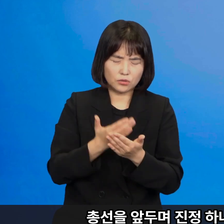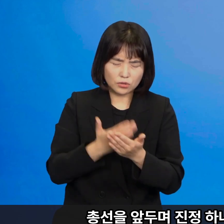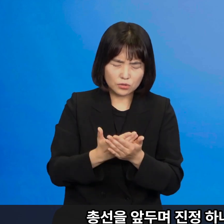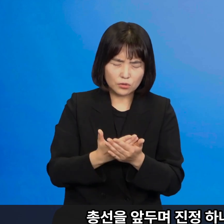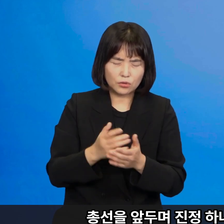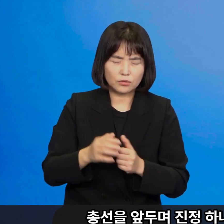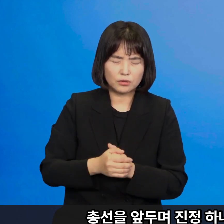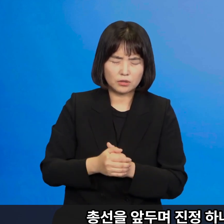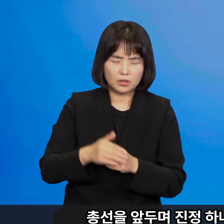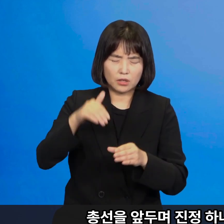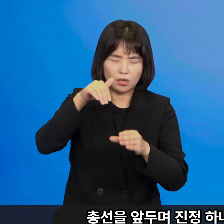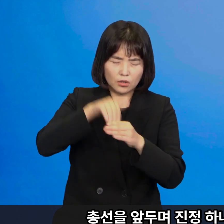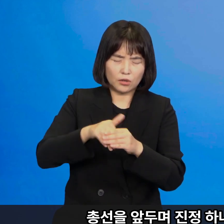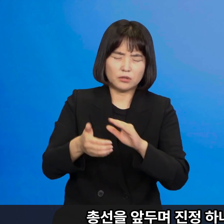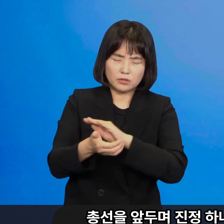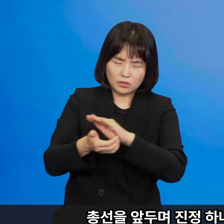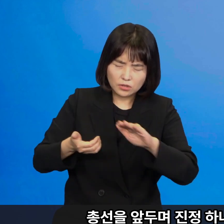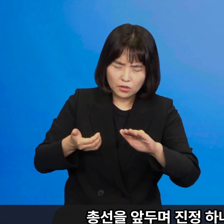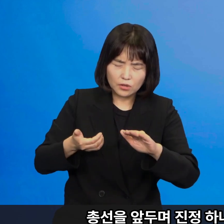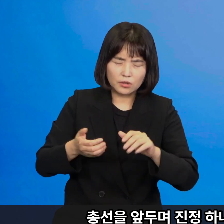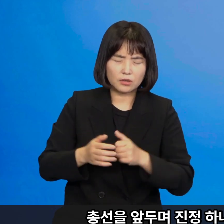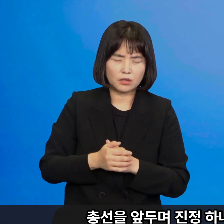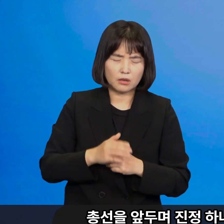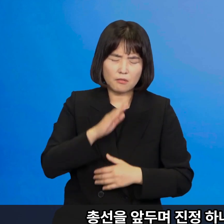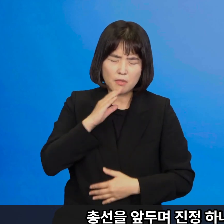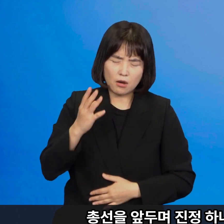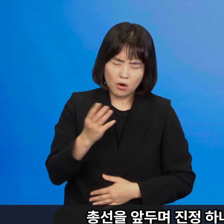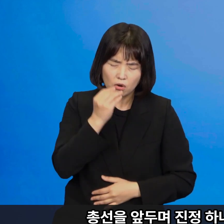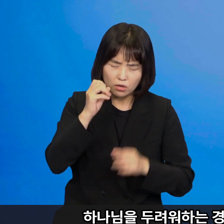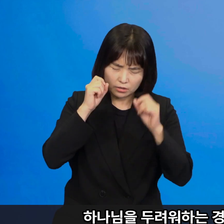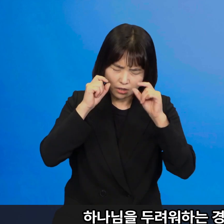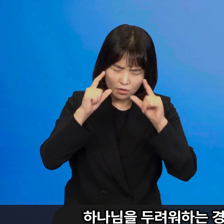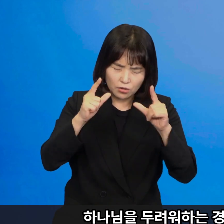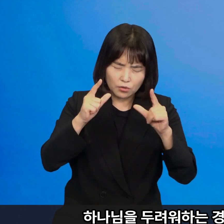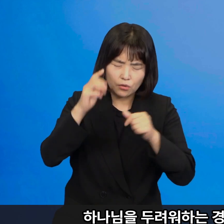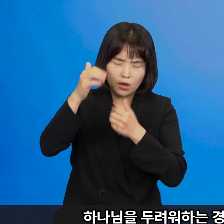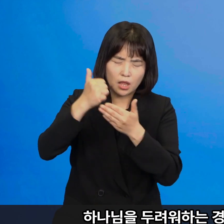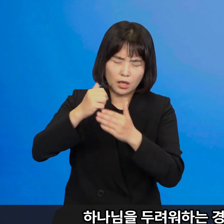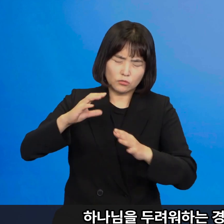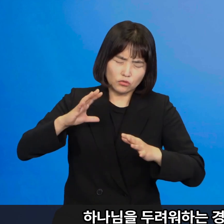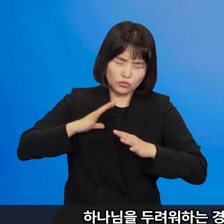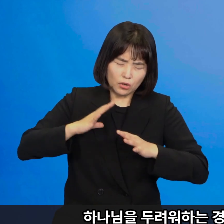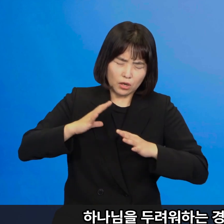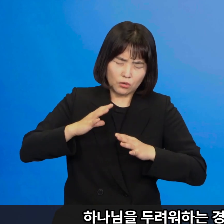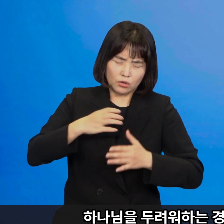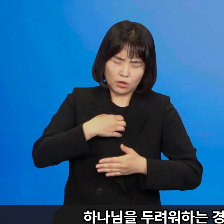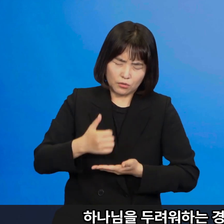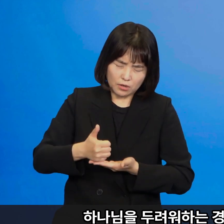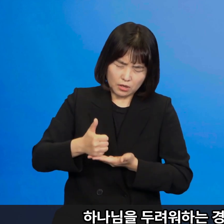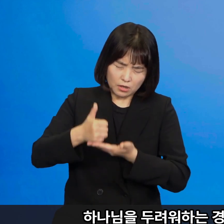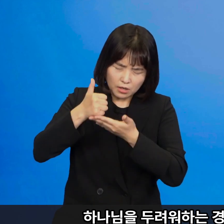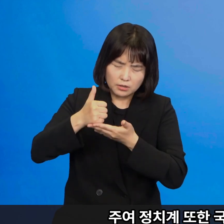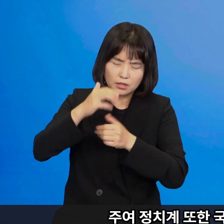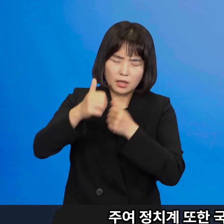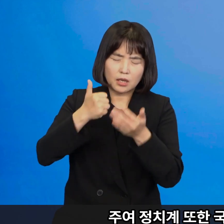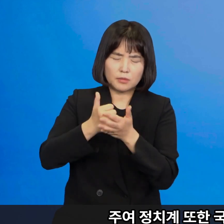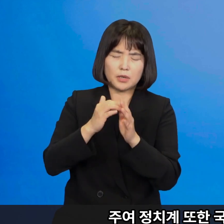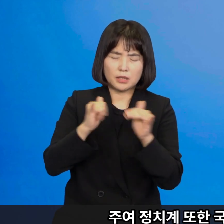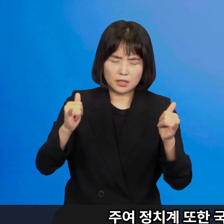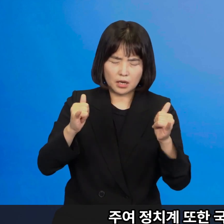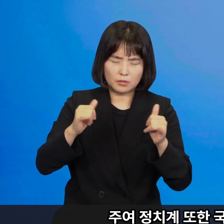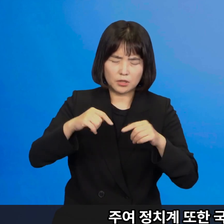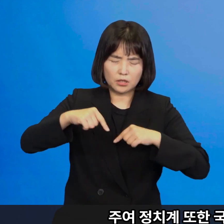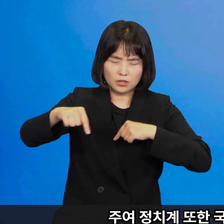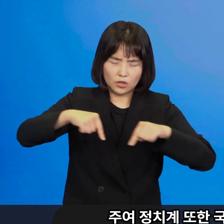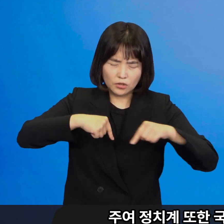총선을 앞두며 진정 하나님 거룩하며 깨어있으며 하나님을 두려워하는 경외하는 하나님의 사람들을 주여